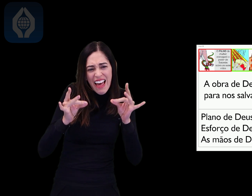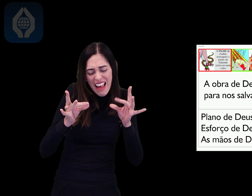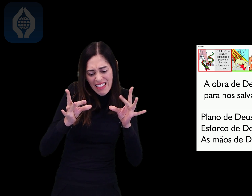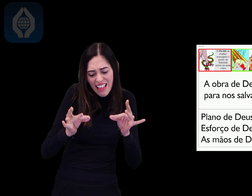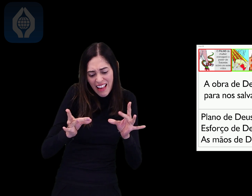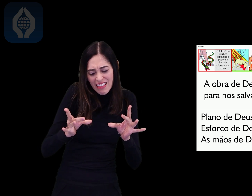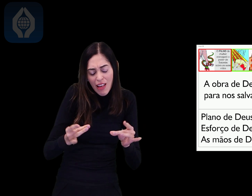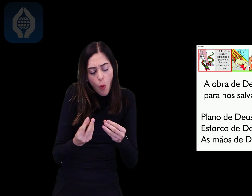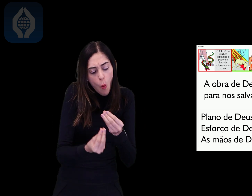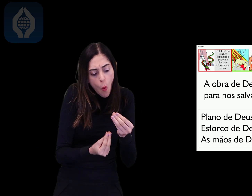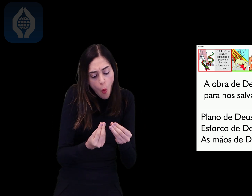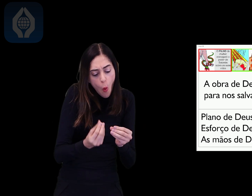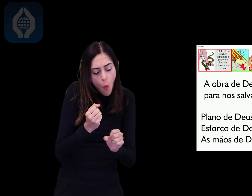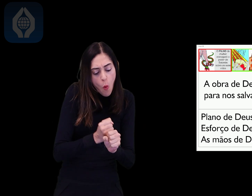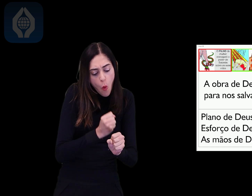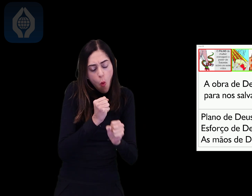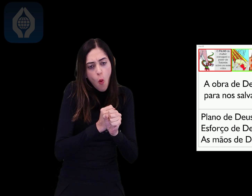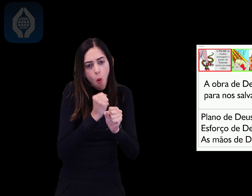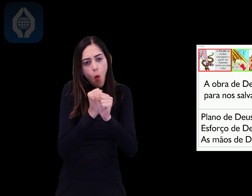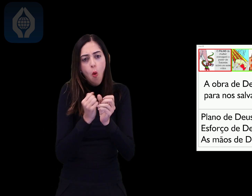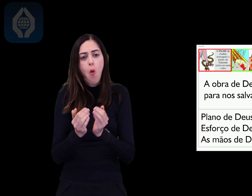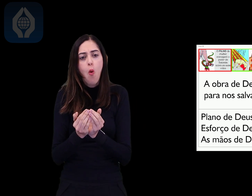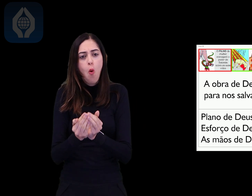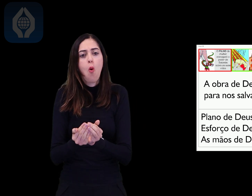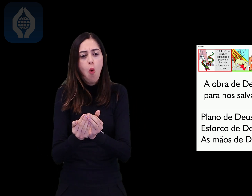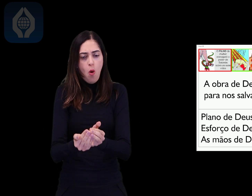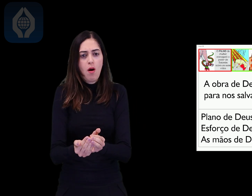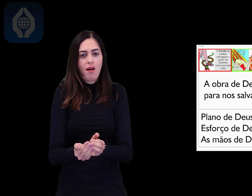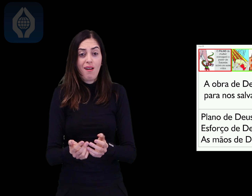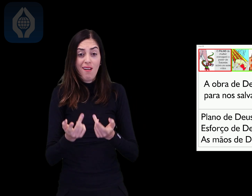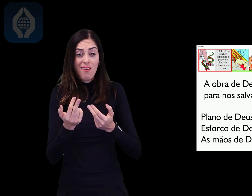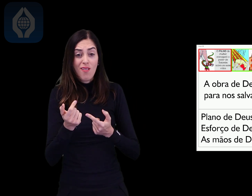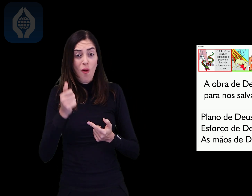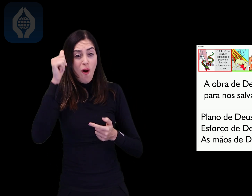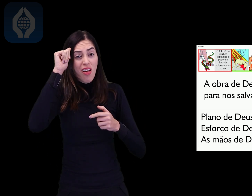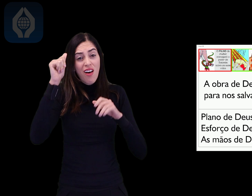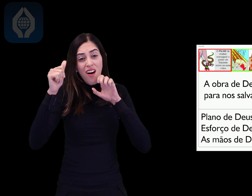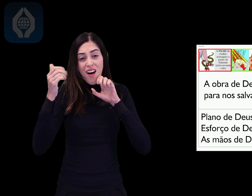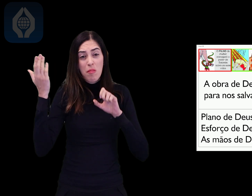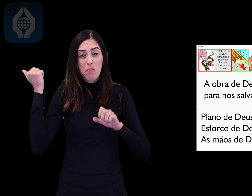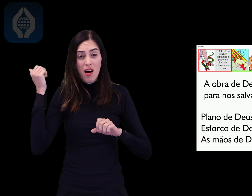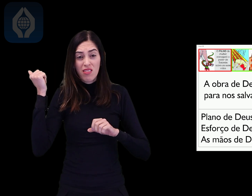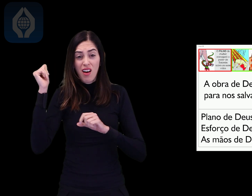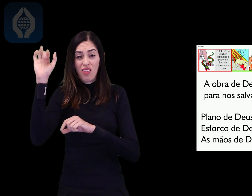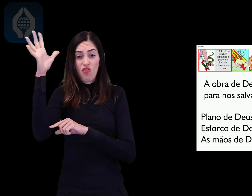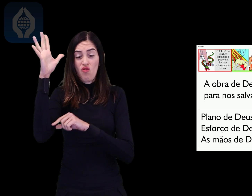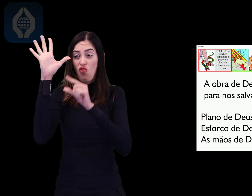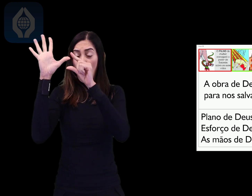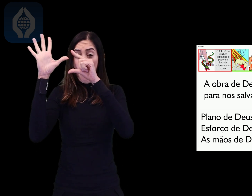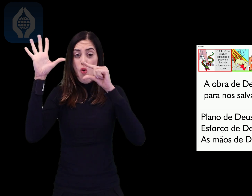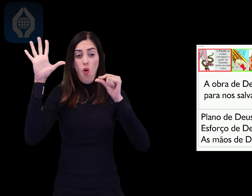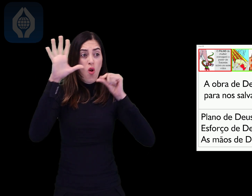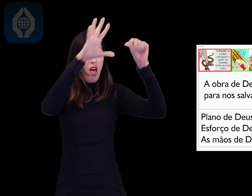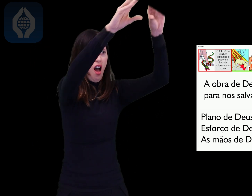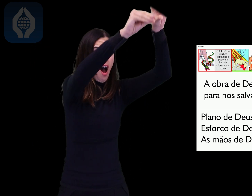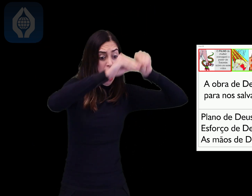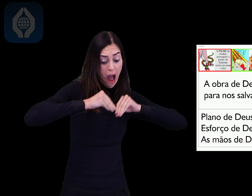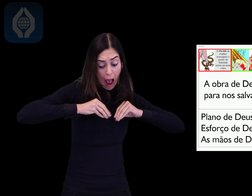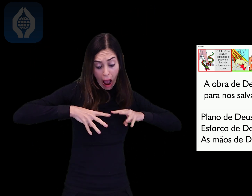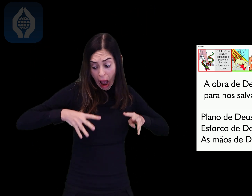As roupas que eles fizeram não foram aceitas por Deus. As roupas tinham que ser como Deus queria. As ofertas de Caim e Abel também tinham